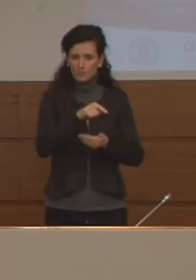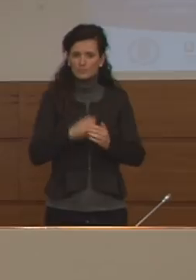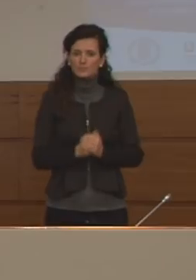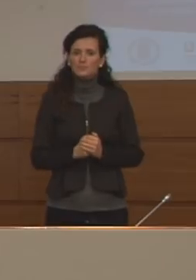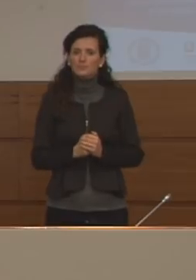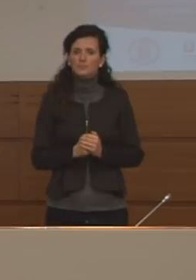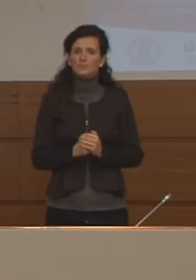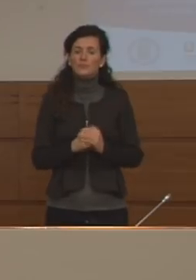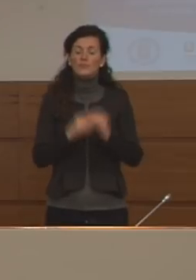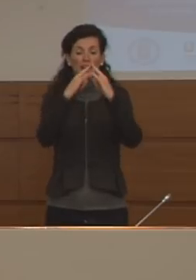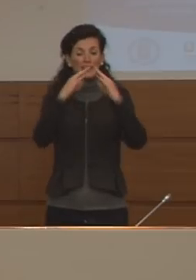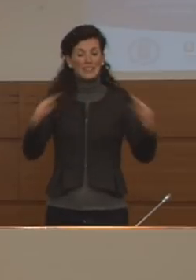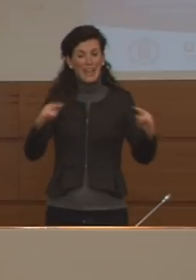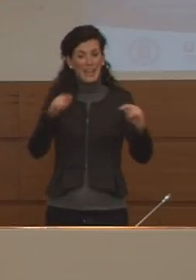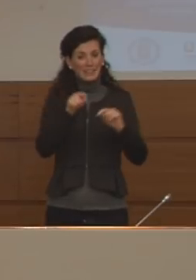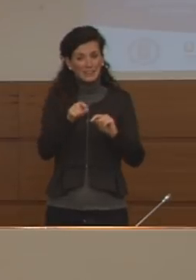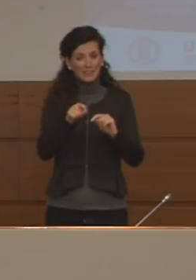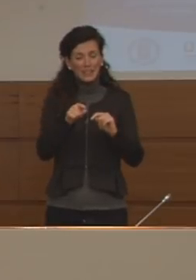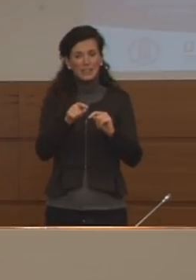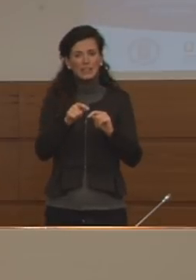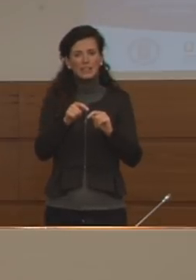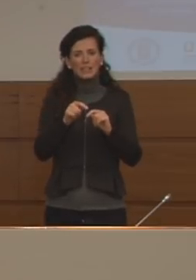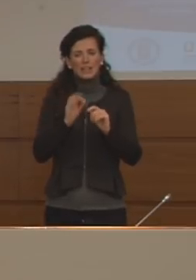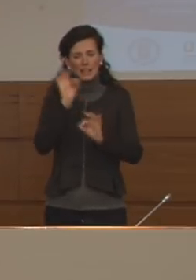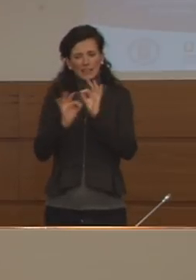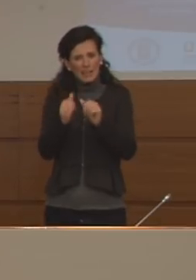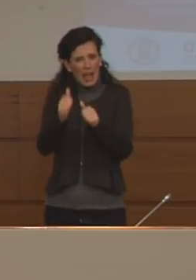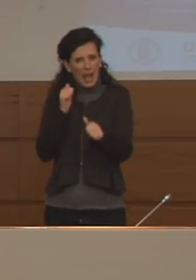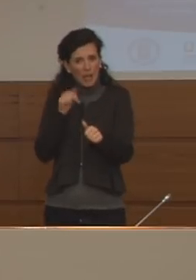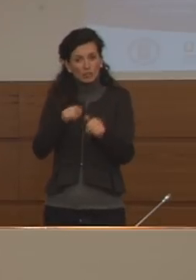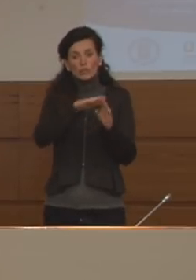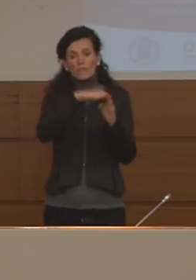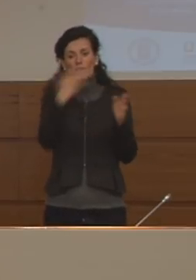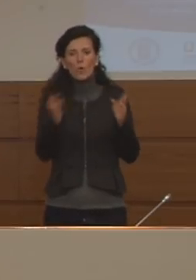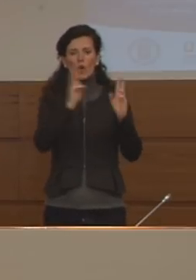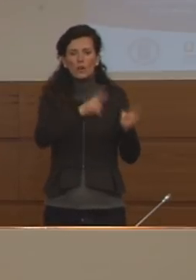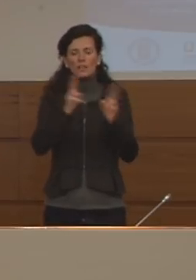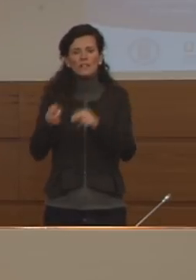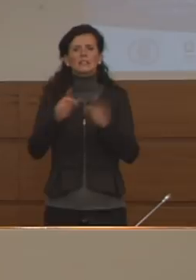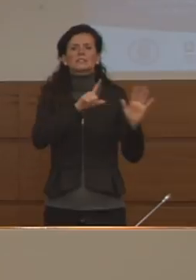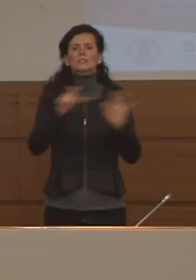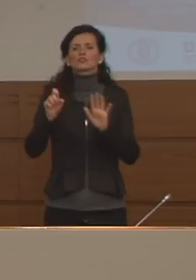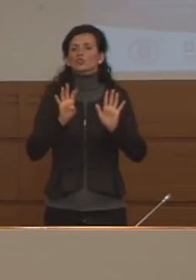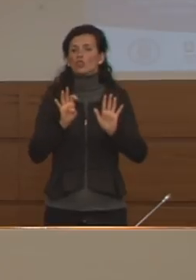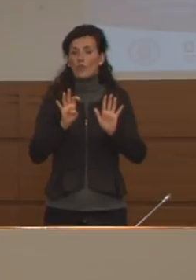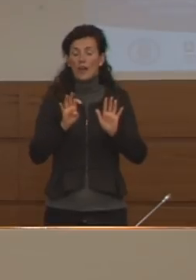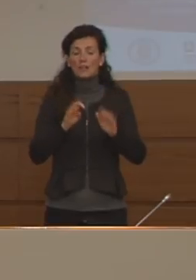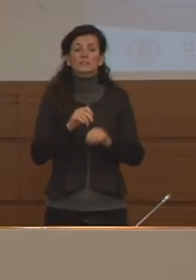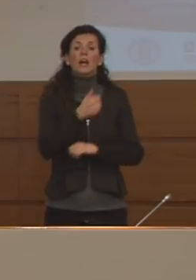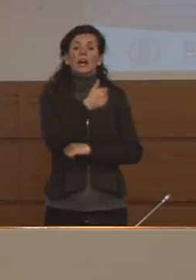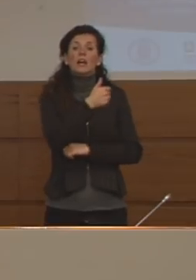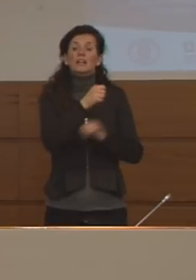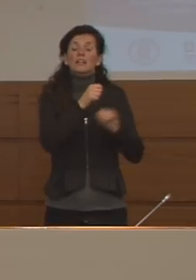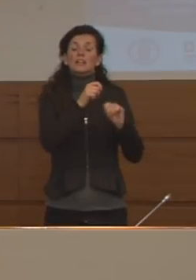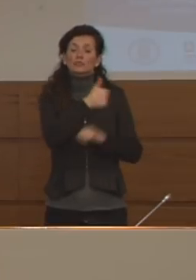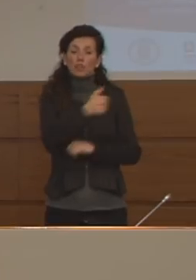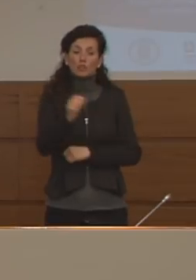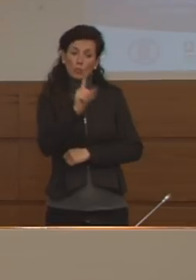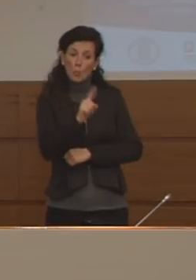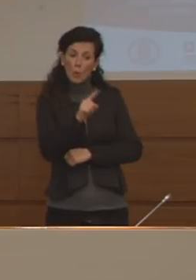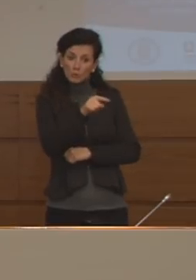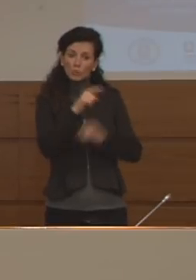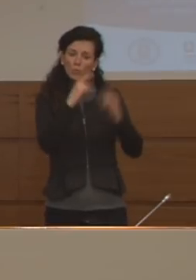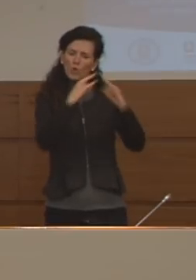pre triage nel al di fuori degli ospedali sono 790 e 151 sono ancora le